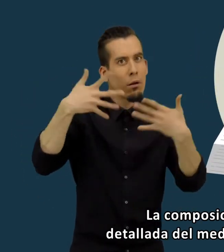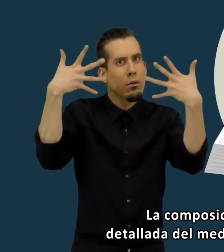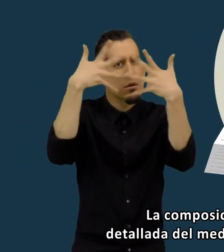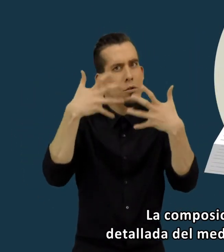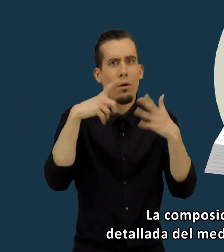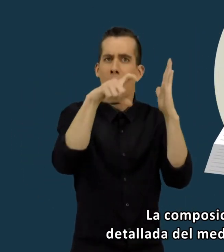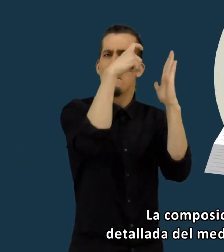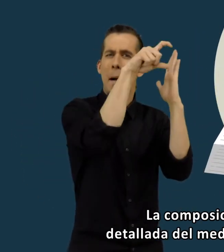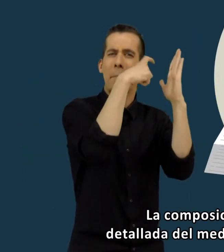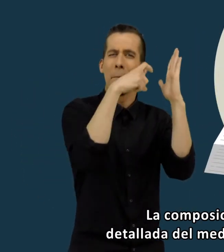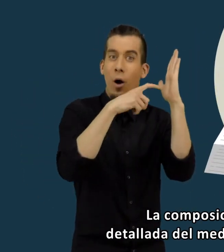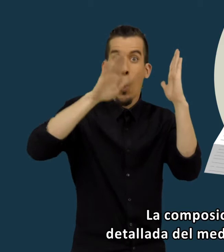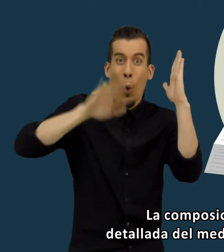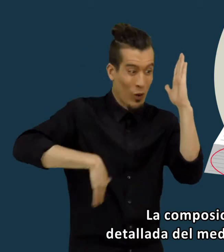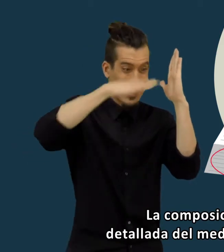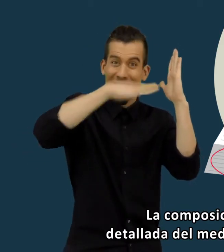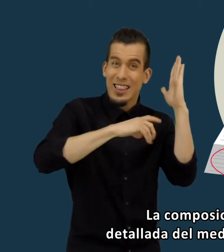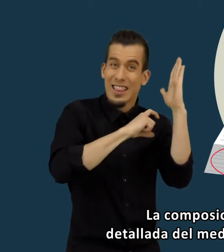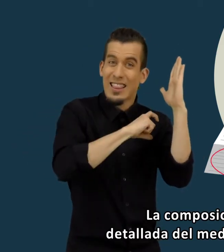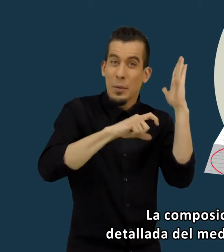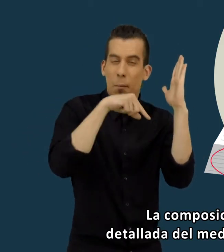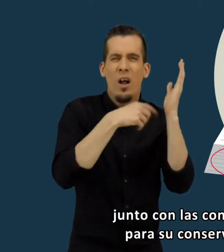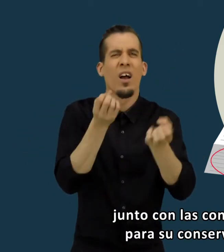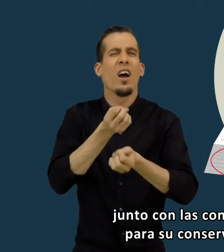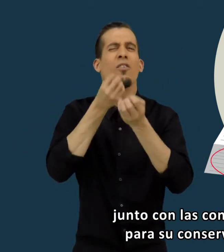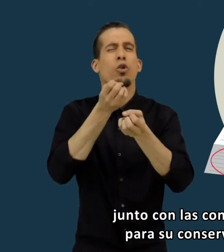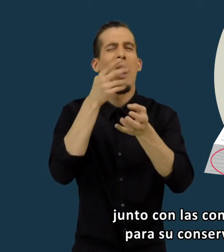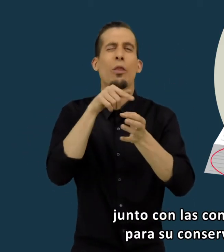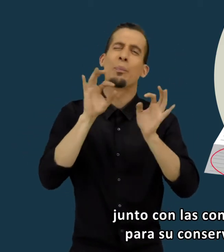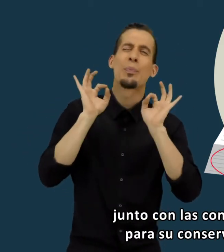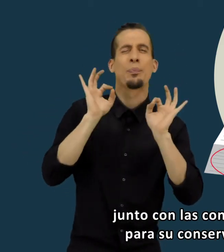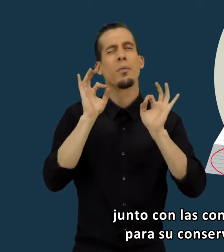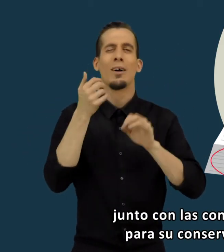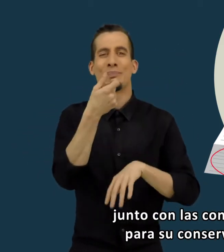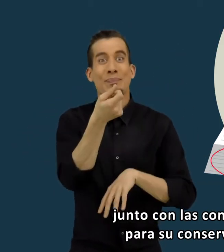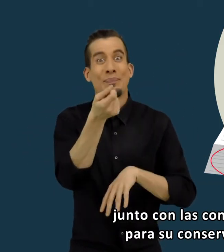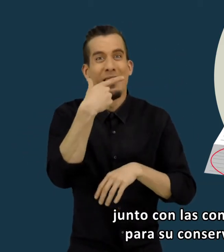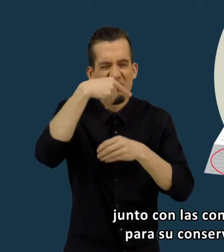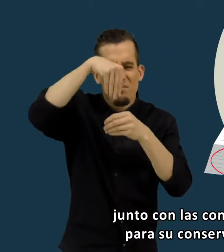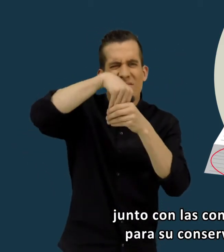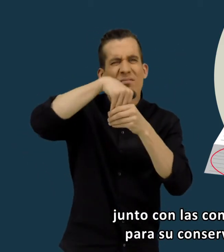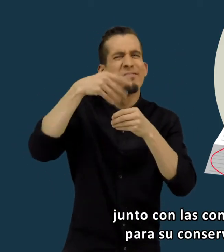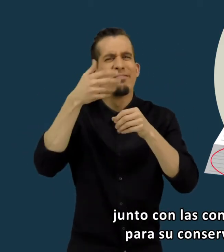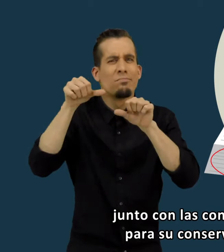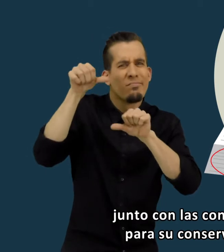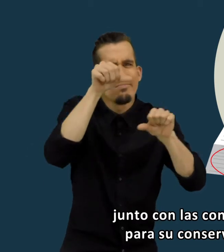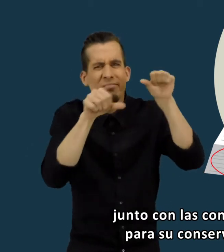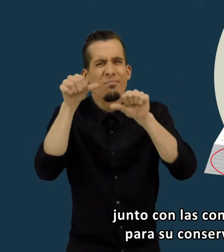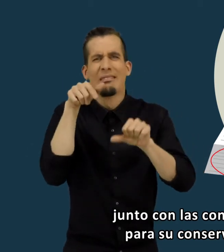La composición detallada del medicamento, junto con las condiciones para su conservación,